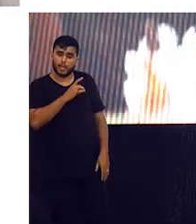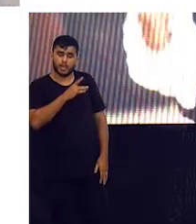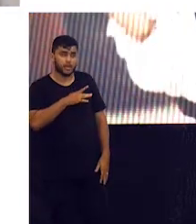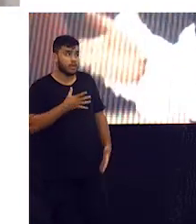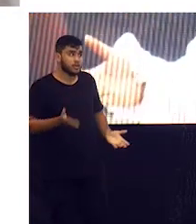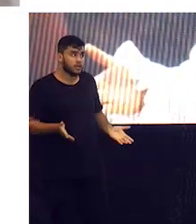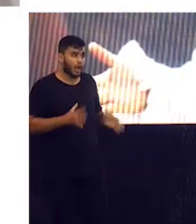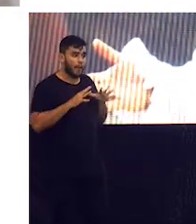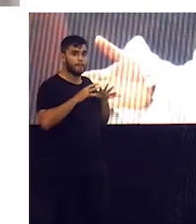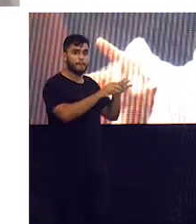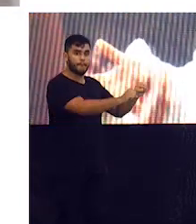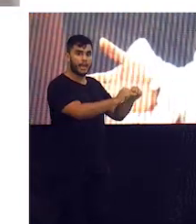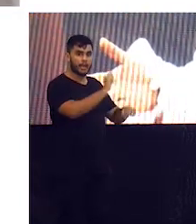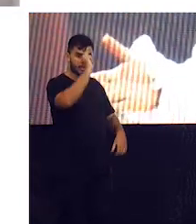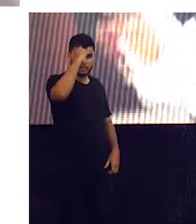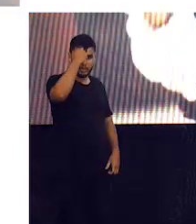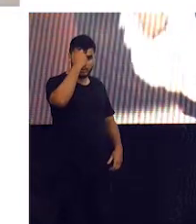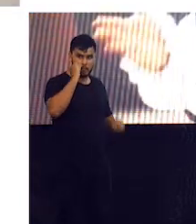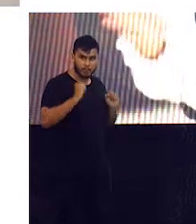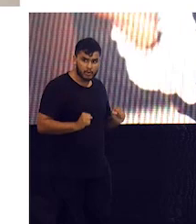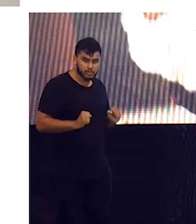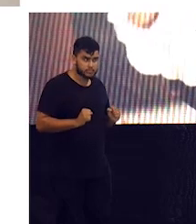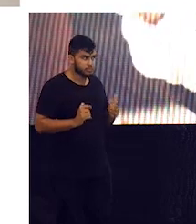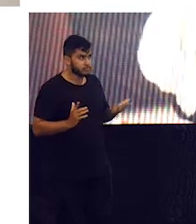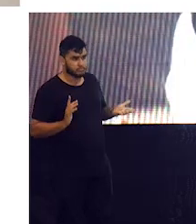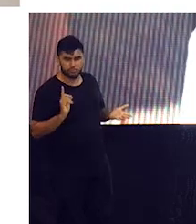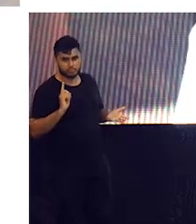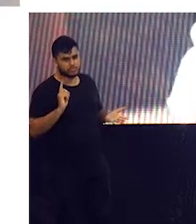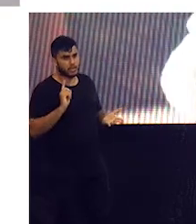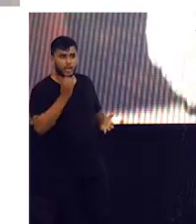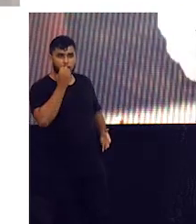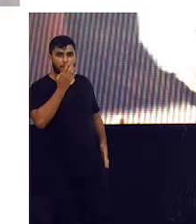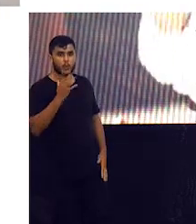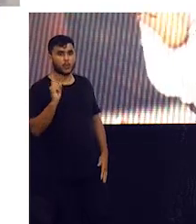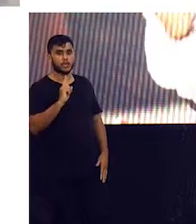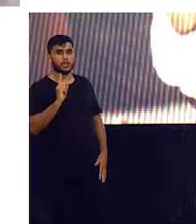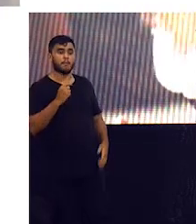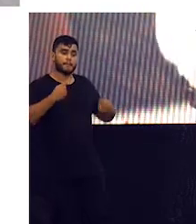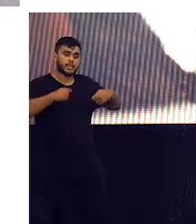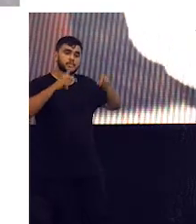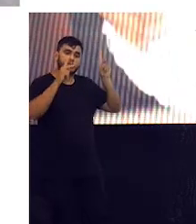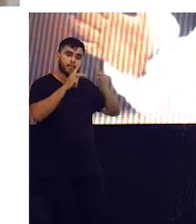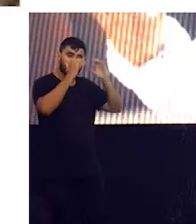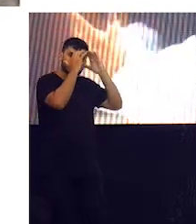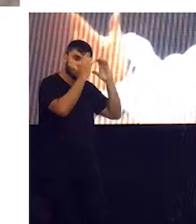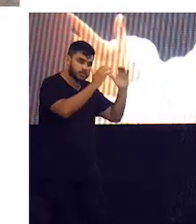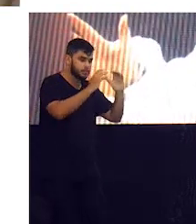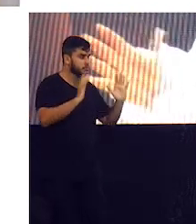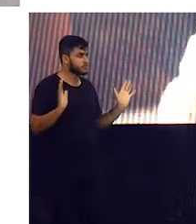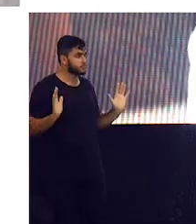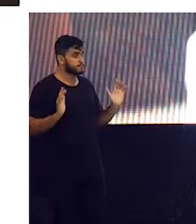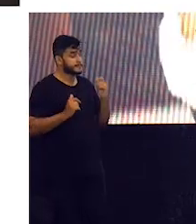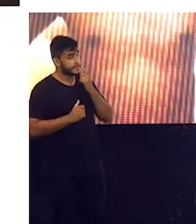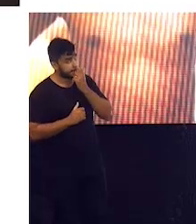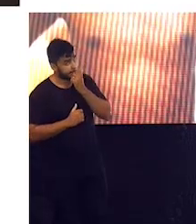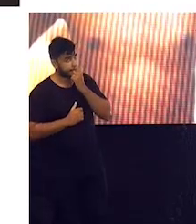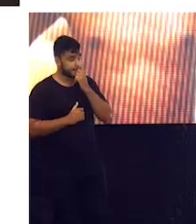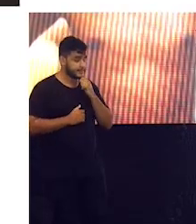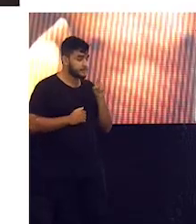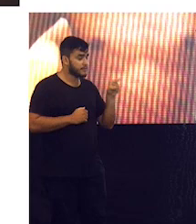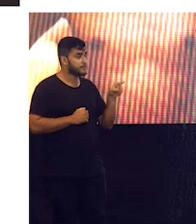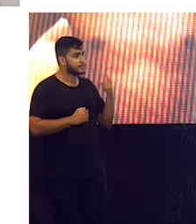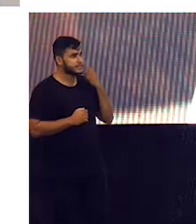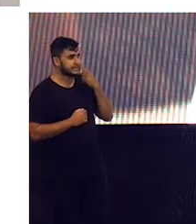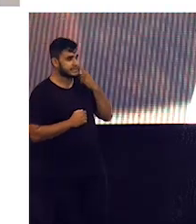entendeu? Porque isso não é muito saudável. Pensa. Mas aí é porque eu só faria, porque vocês estão pedindo tanto com essas carinhas